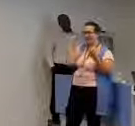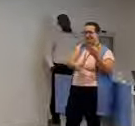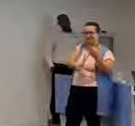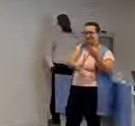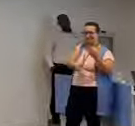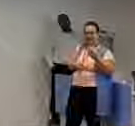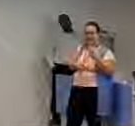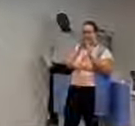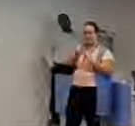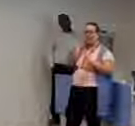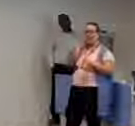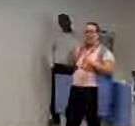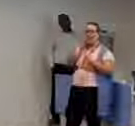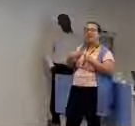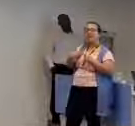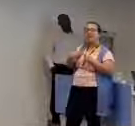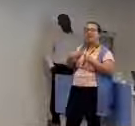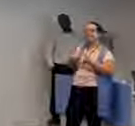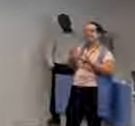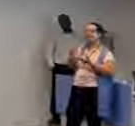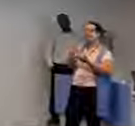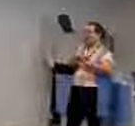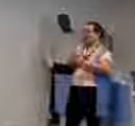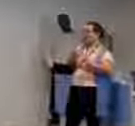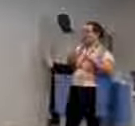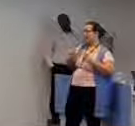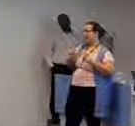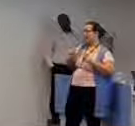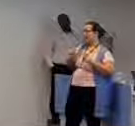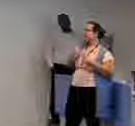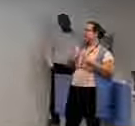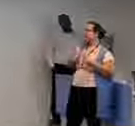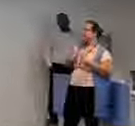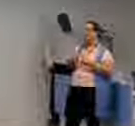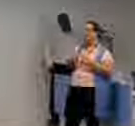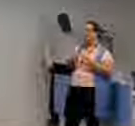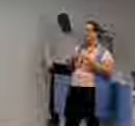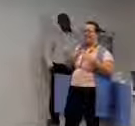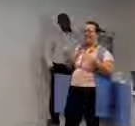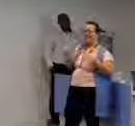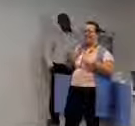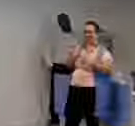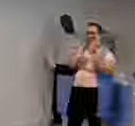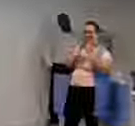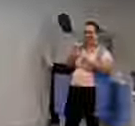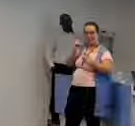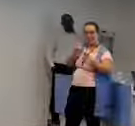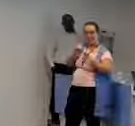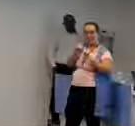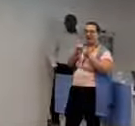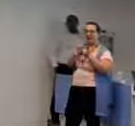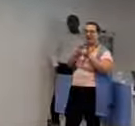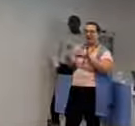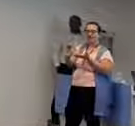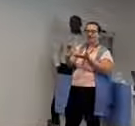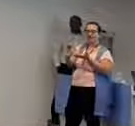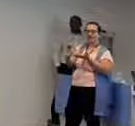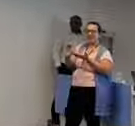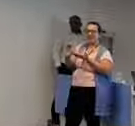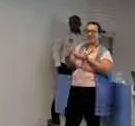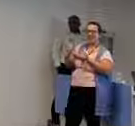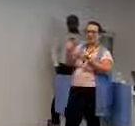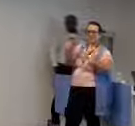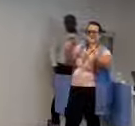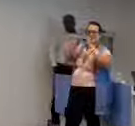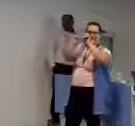O primeiro deles é por não investir corretamente ainda em